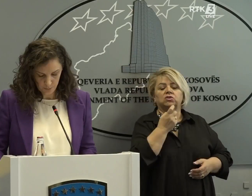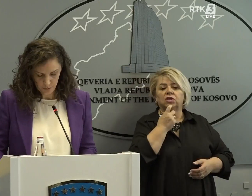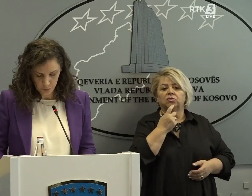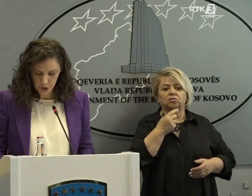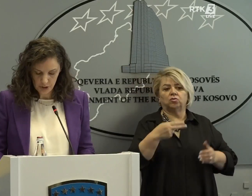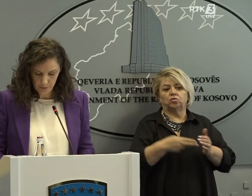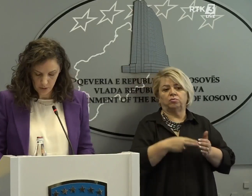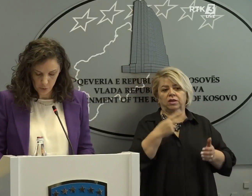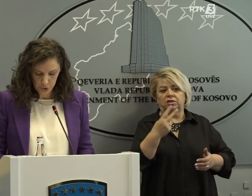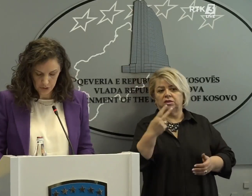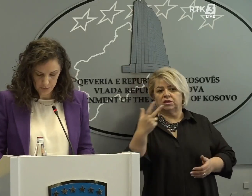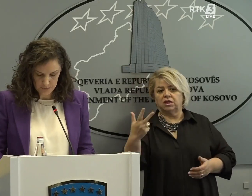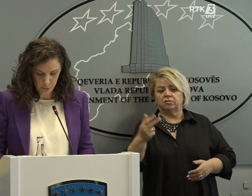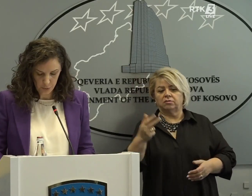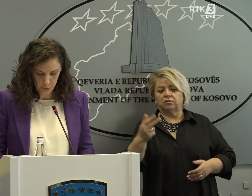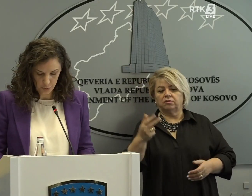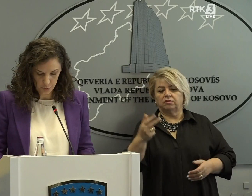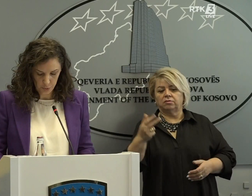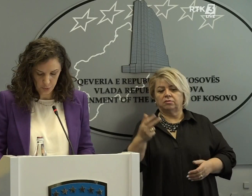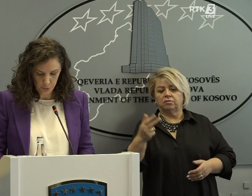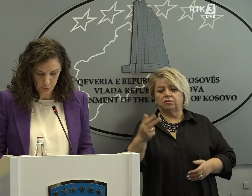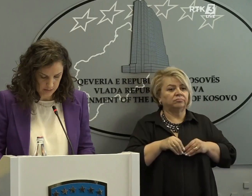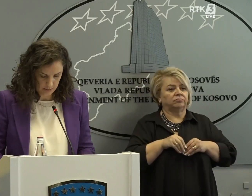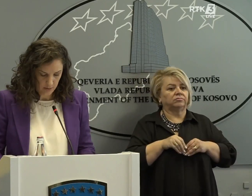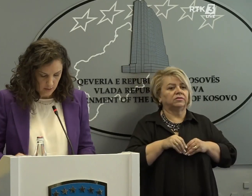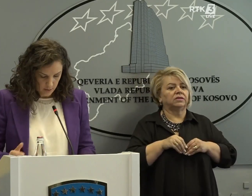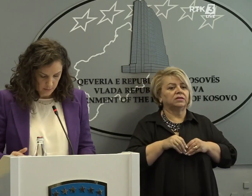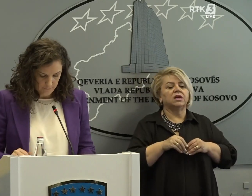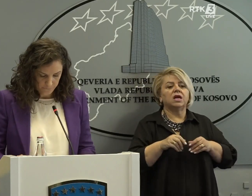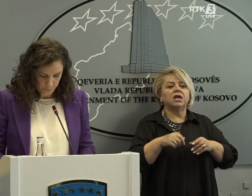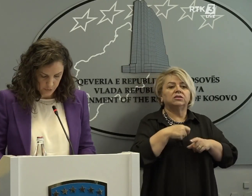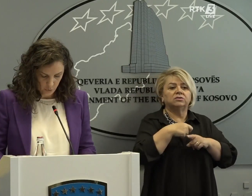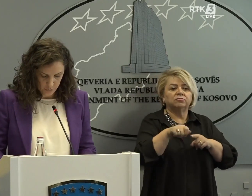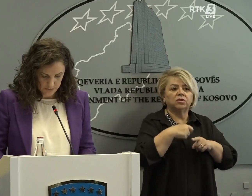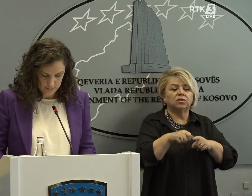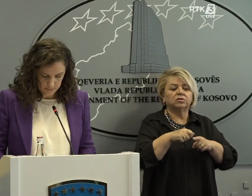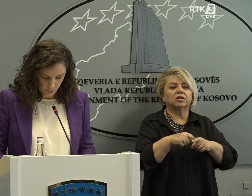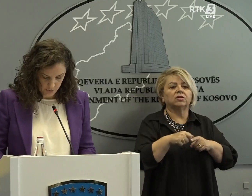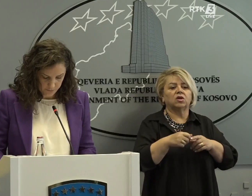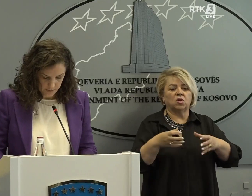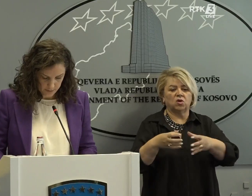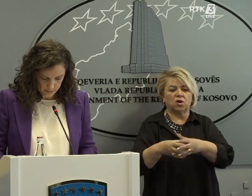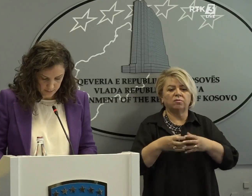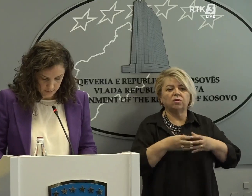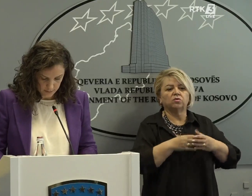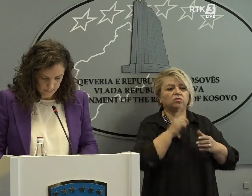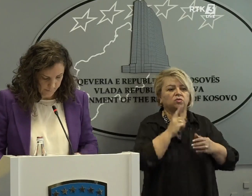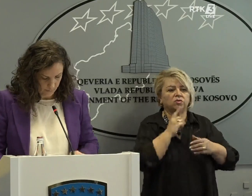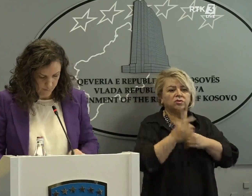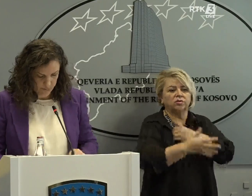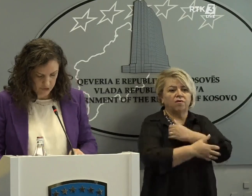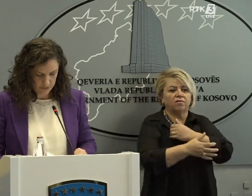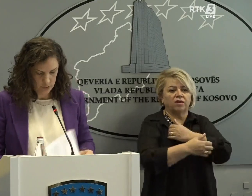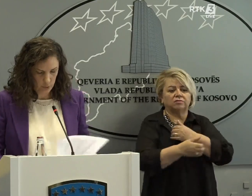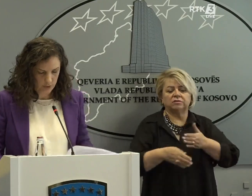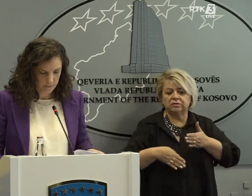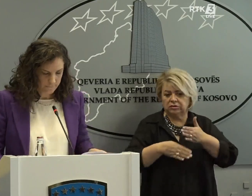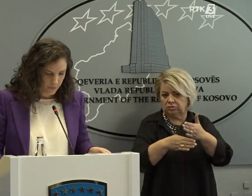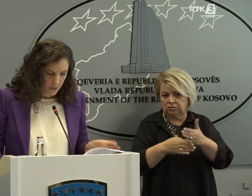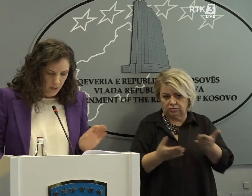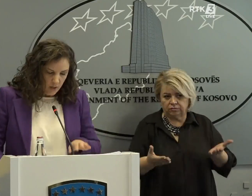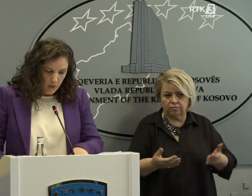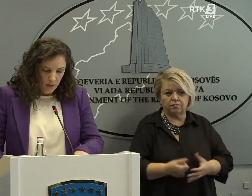5 shtator 2023 shënon përmbushjen e parakushtit për zbutjen e varfrisë energjetike për komunitetet e varfra dhe të